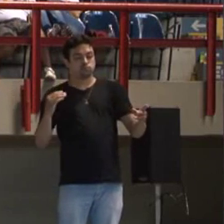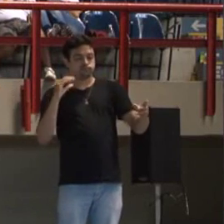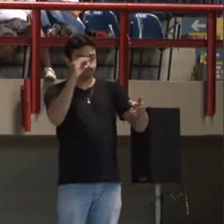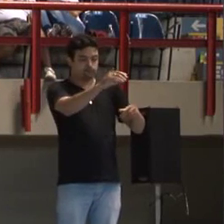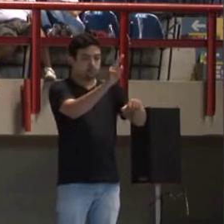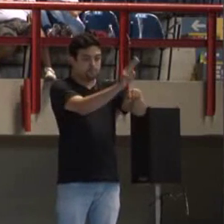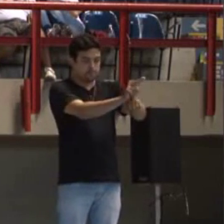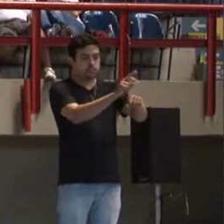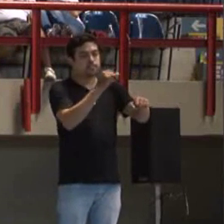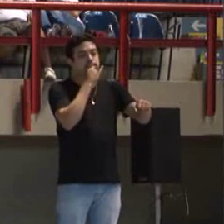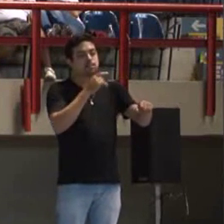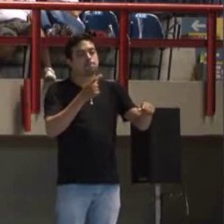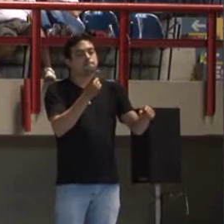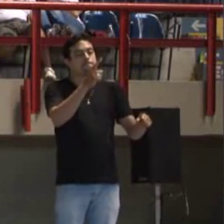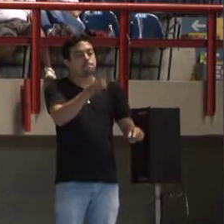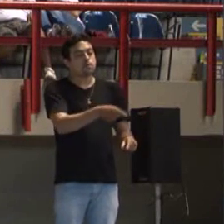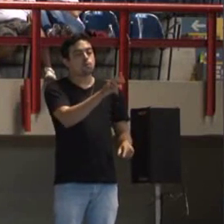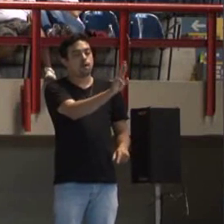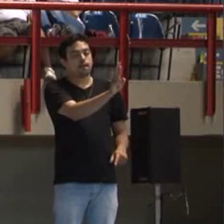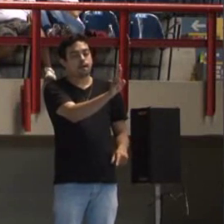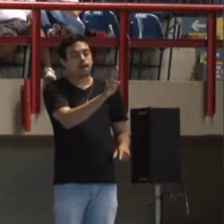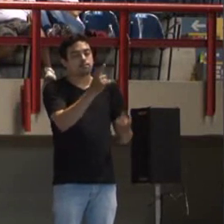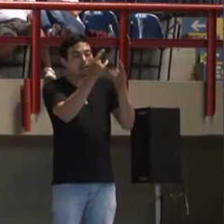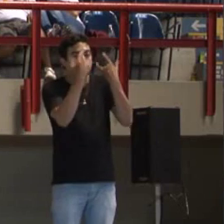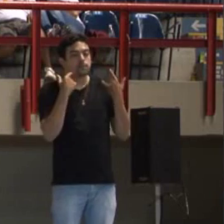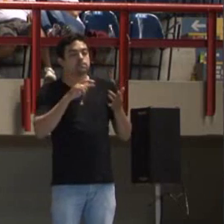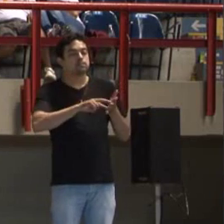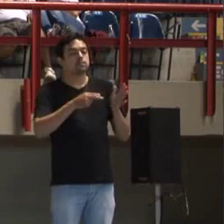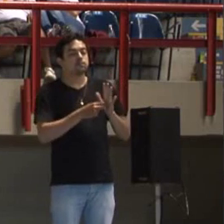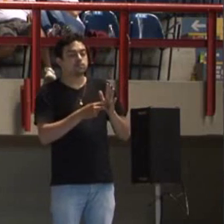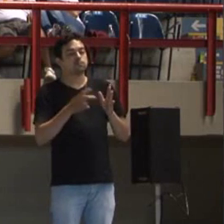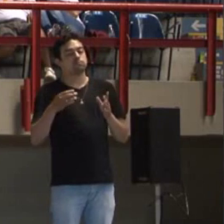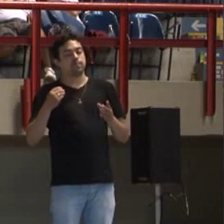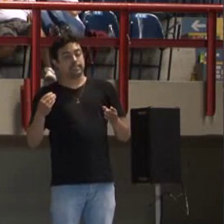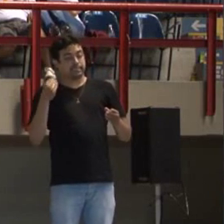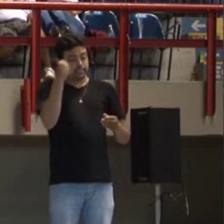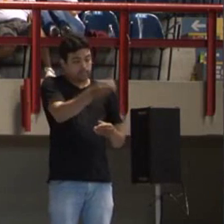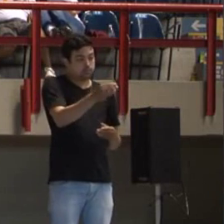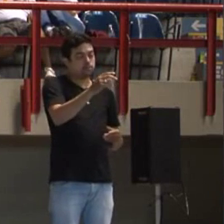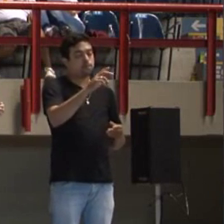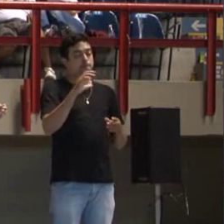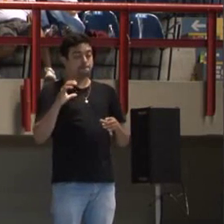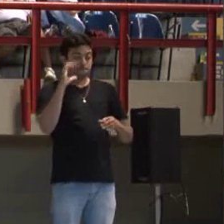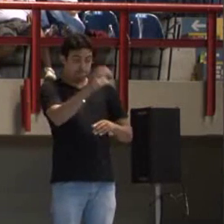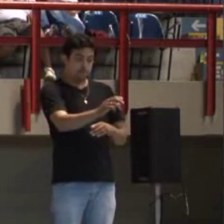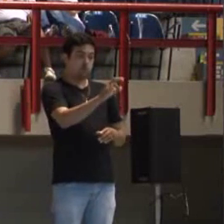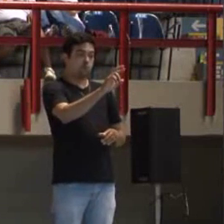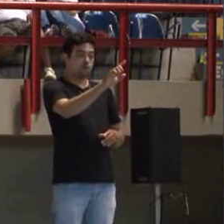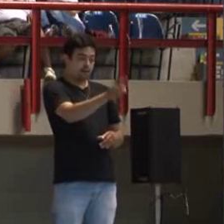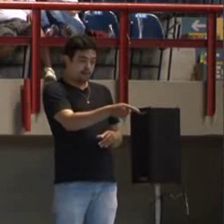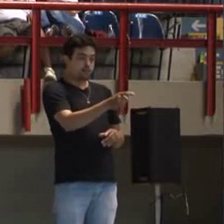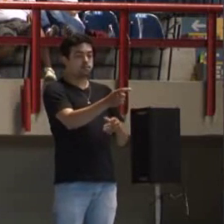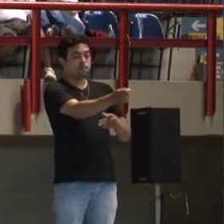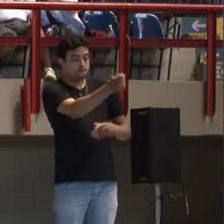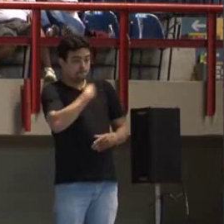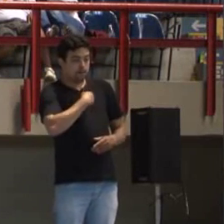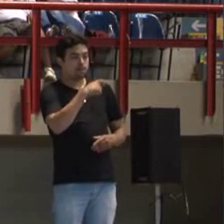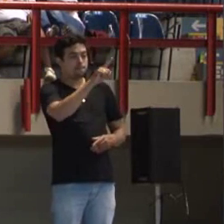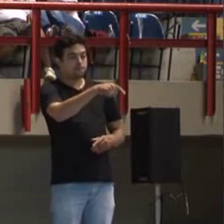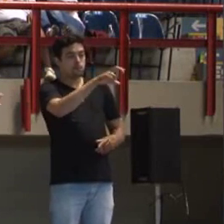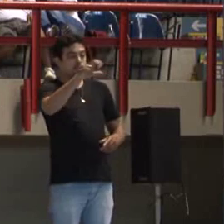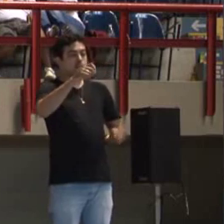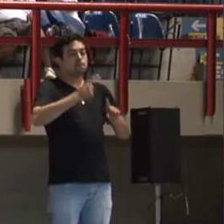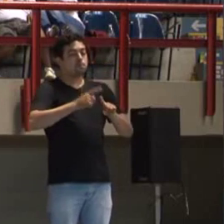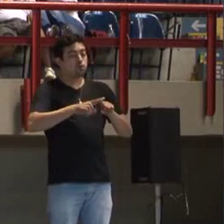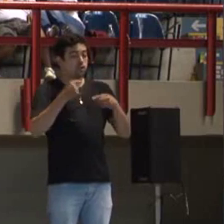tá? Você está precisando de R$1.000. Aí o que o capitalismo faz? Te vende R$1.000. Eu te dou 1.000, tu me paga 1.500. Por